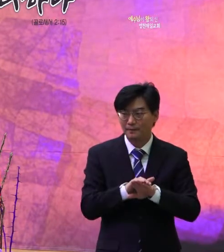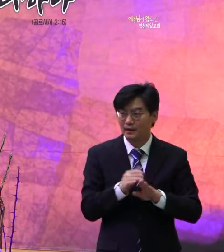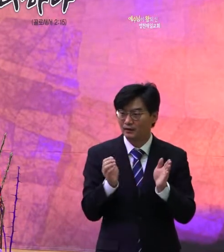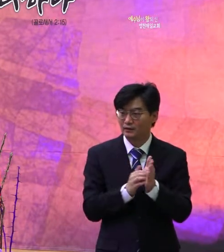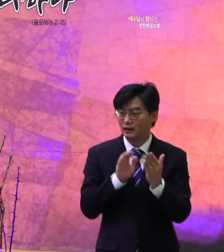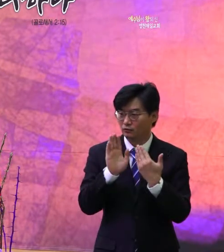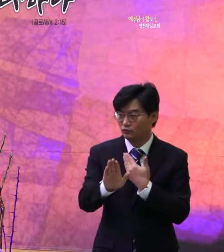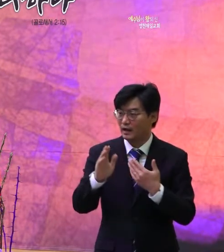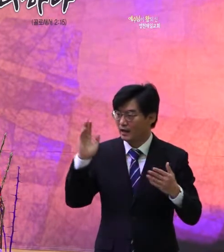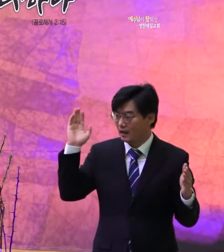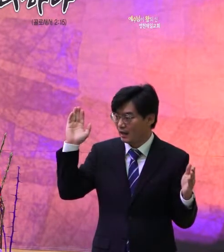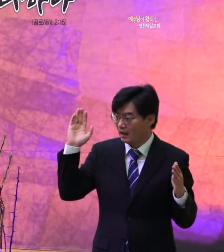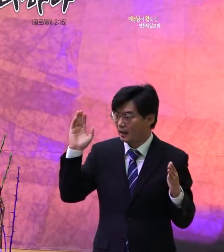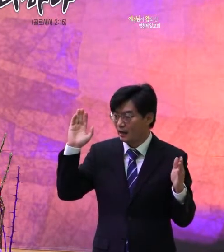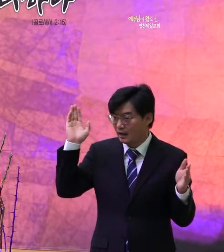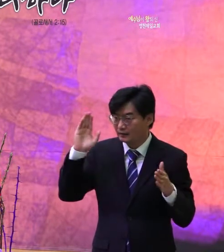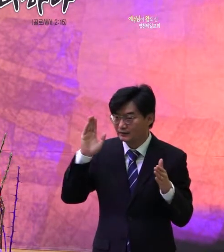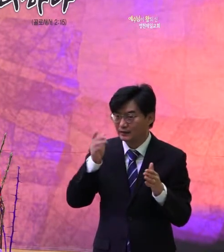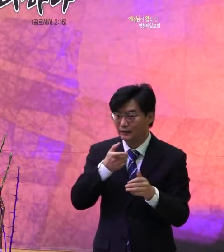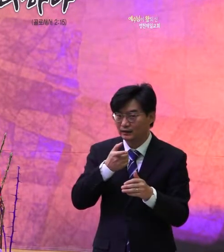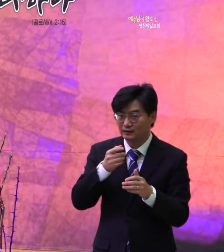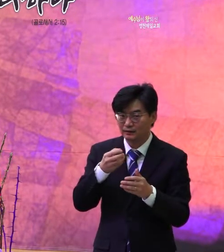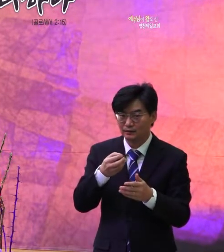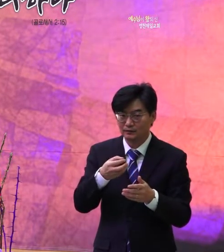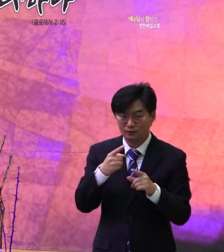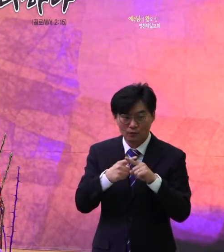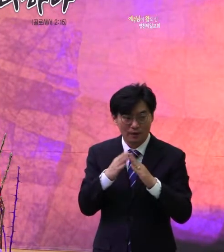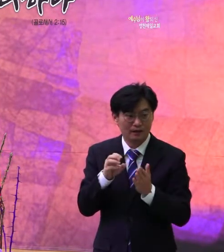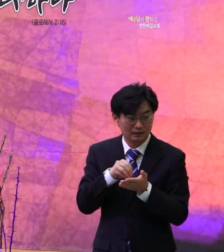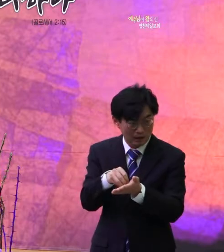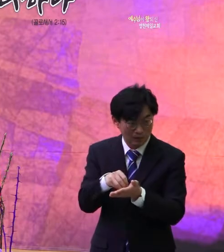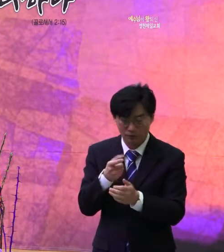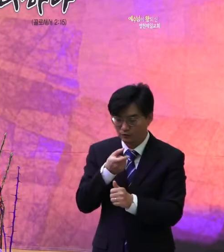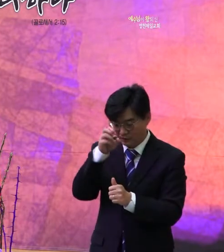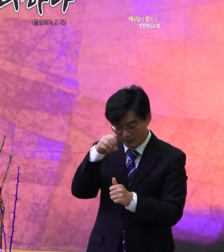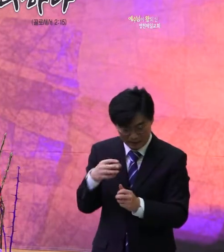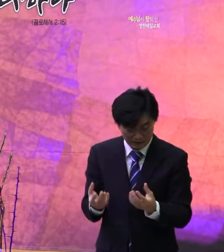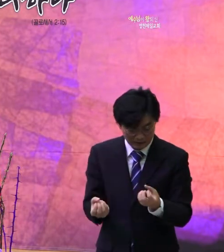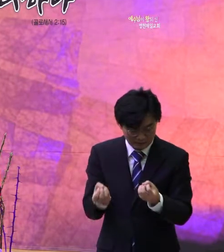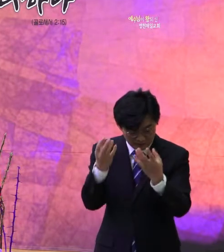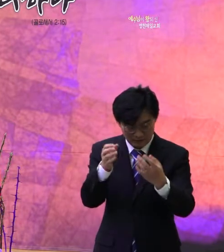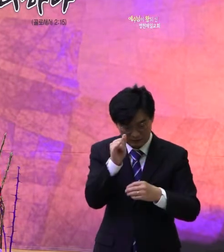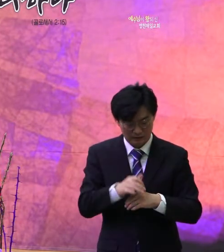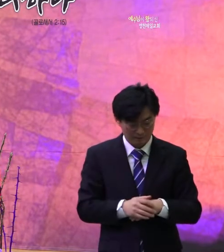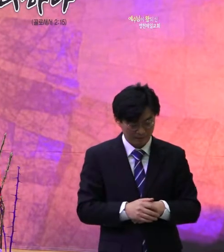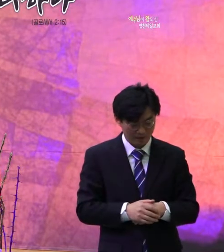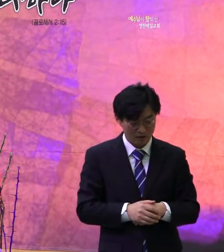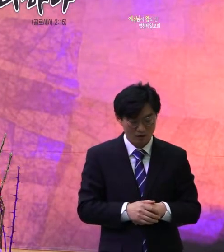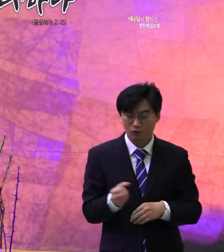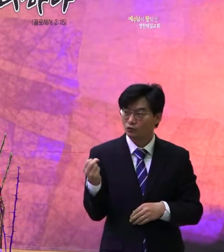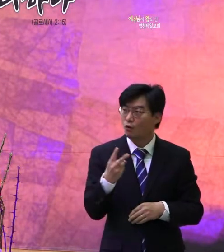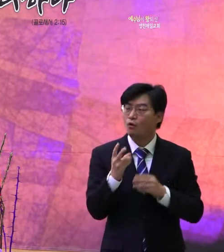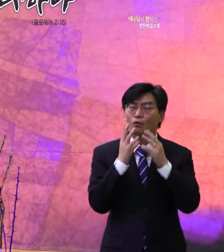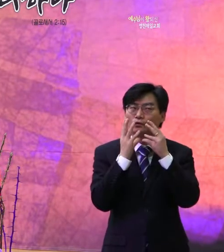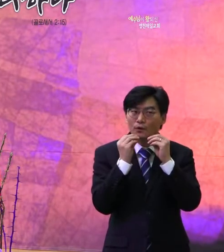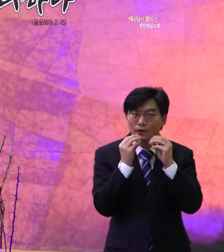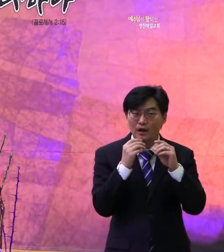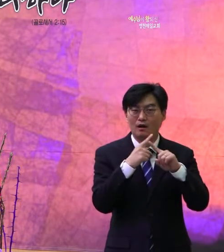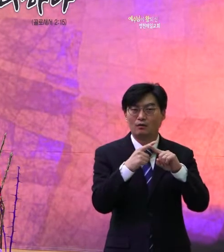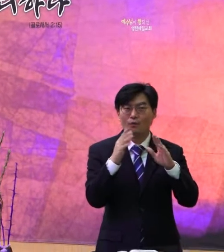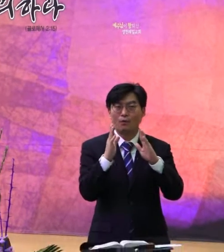그리고 오는 토요일에 부활절 맞이 교회 대청소를 하려고 합니다. 부활절 하루 앞둔 날인데요. 여러분들 오후 2시까지